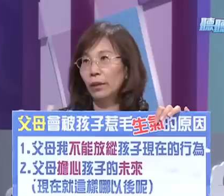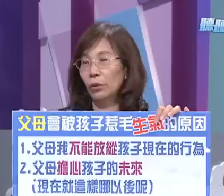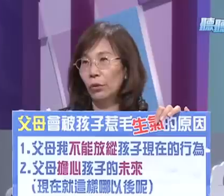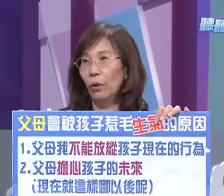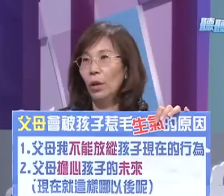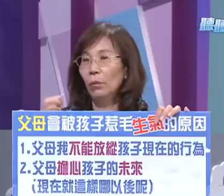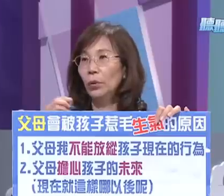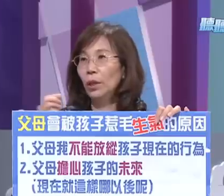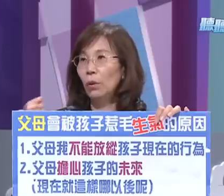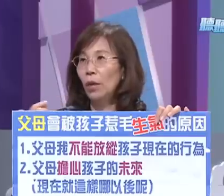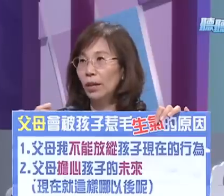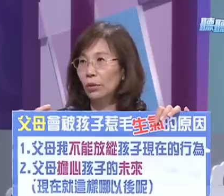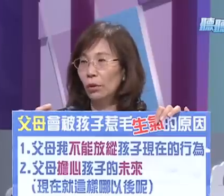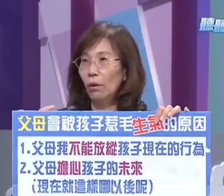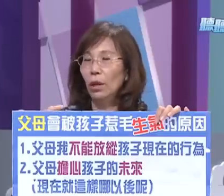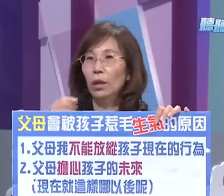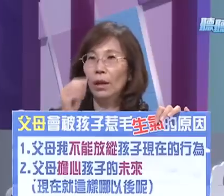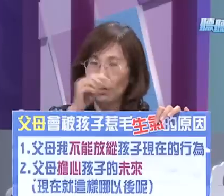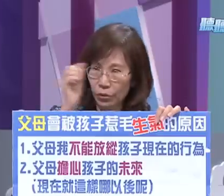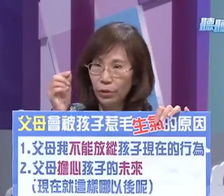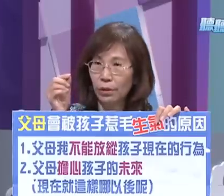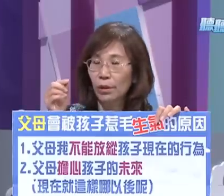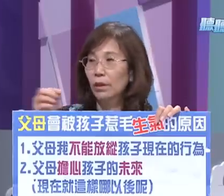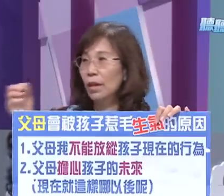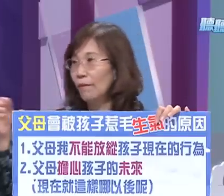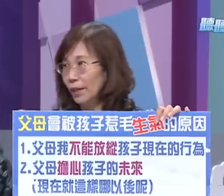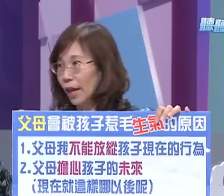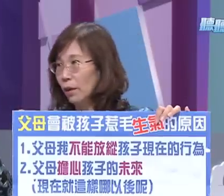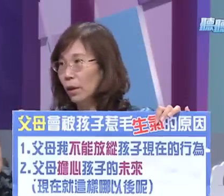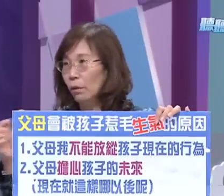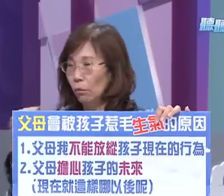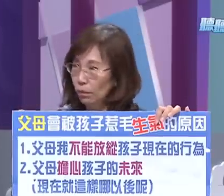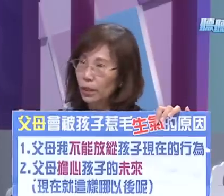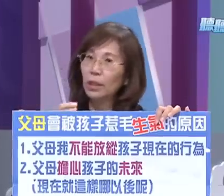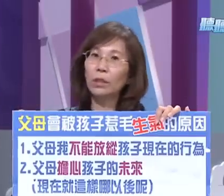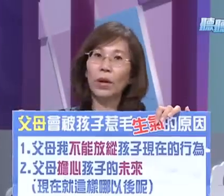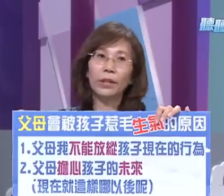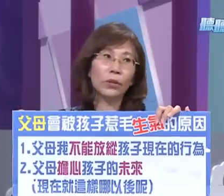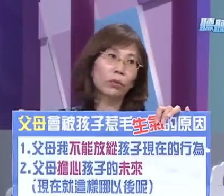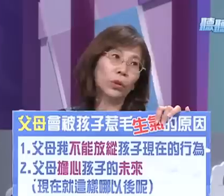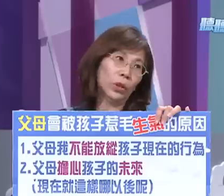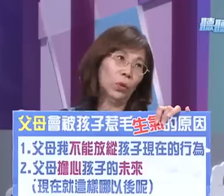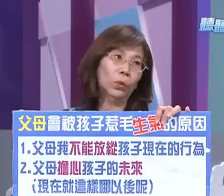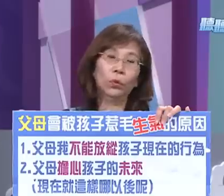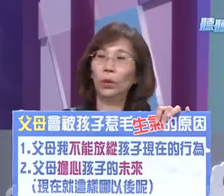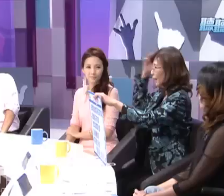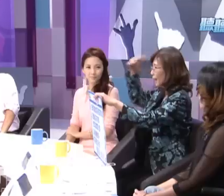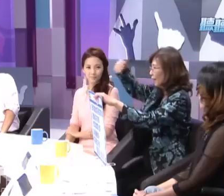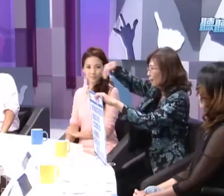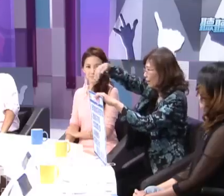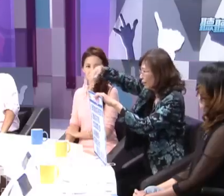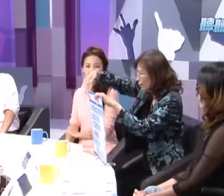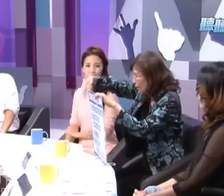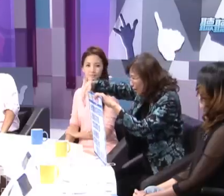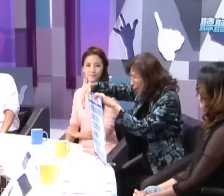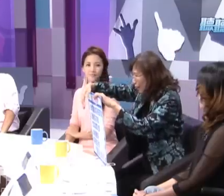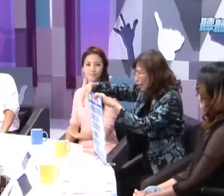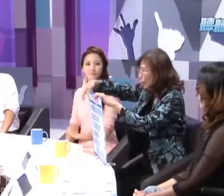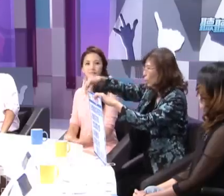的时候，不听我话的时候，老是唱反调，我们的亲子关系就会起冲突。刚刚指的这四点，父